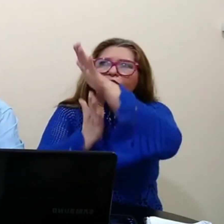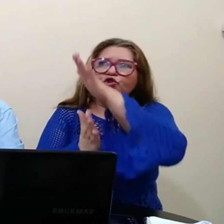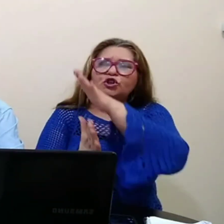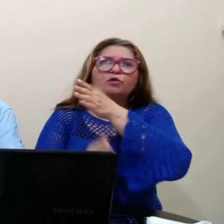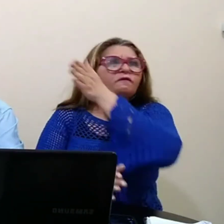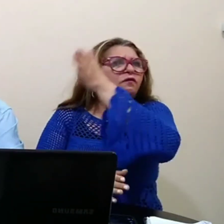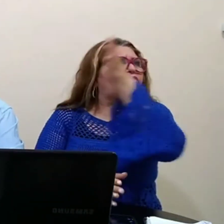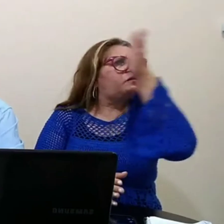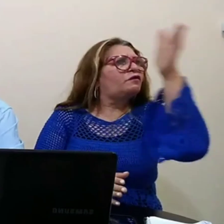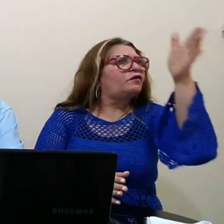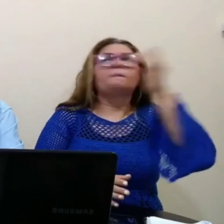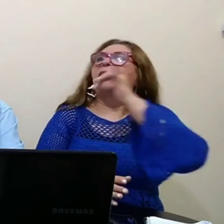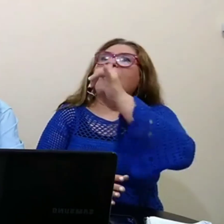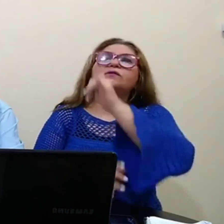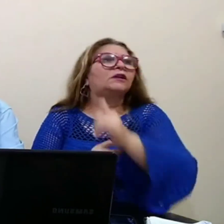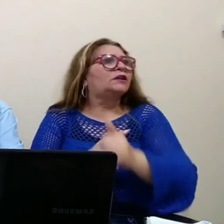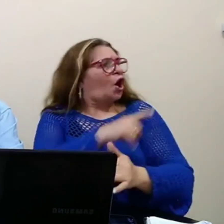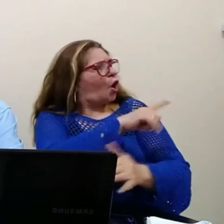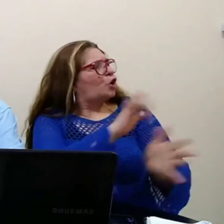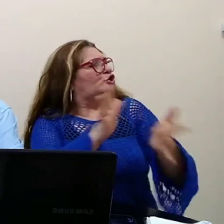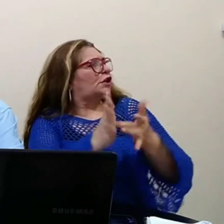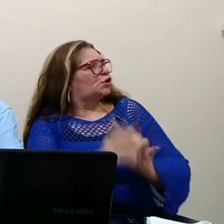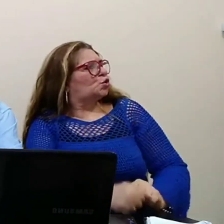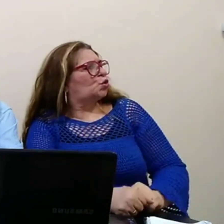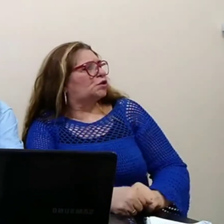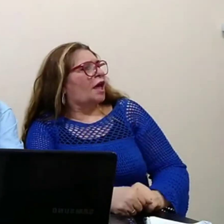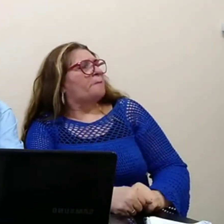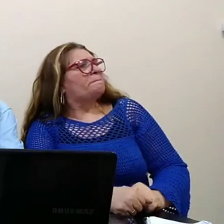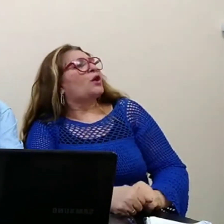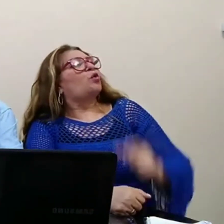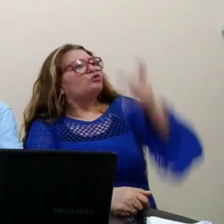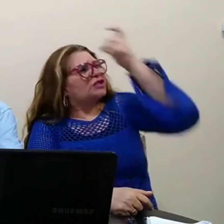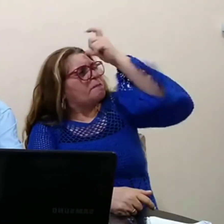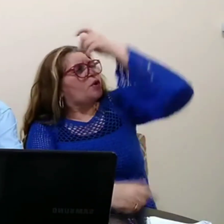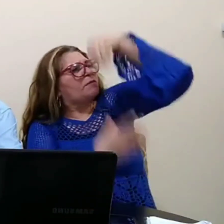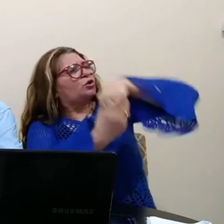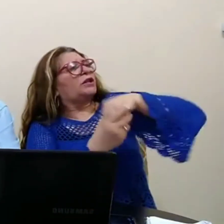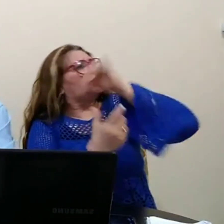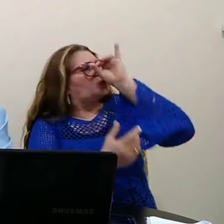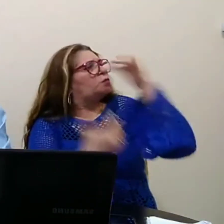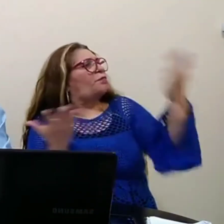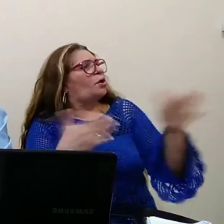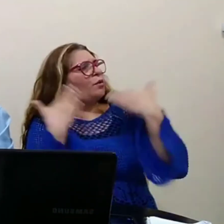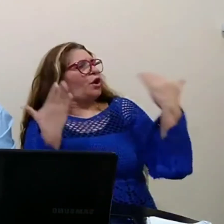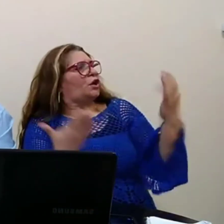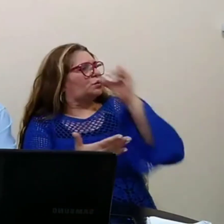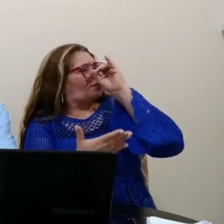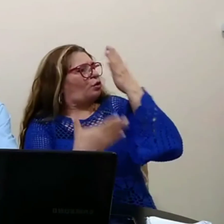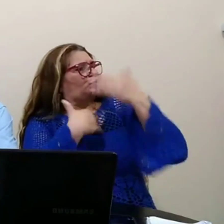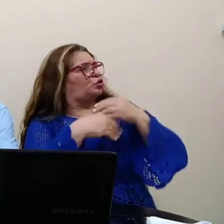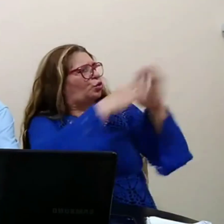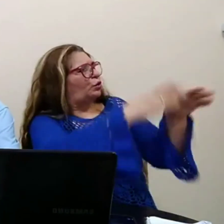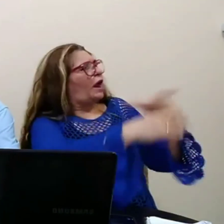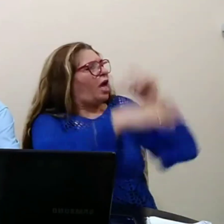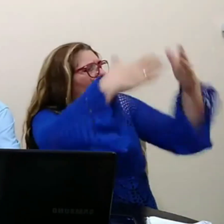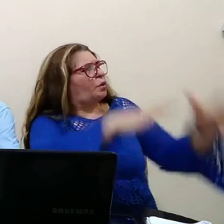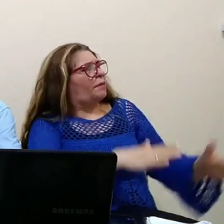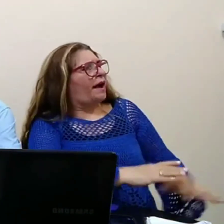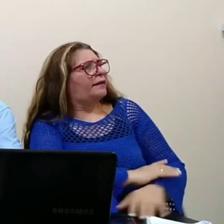campos. Então saiu o povo para ver o que sucedera. Indo ter com Jesus, viram